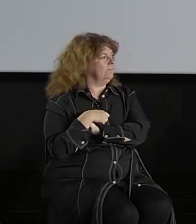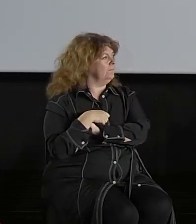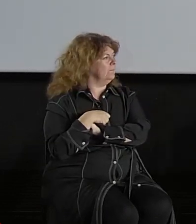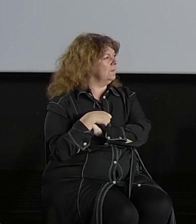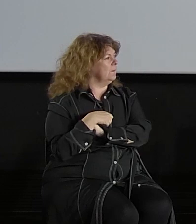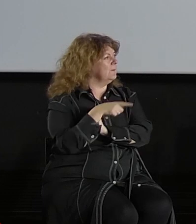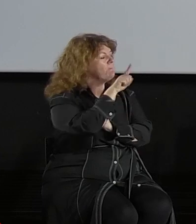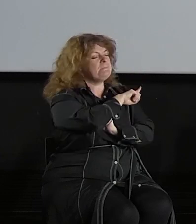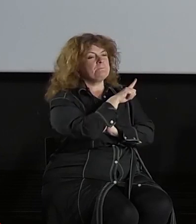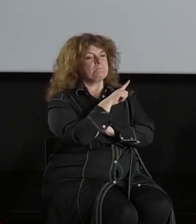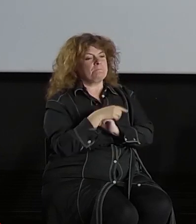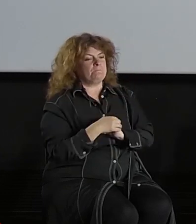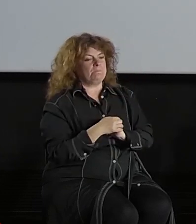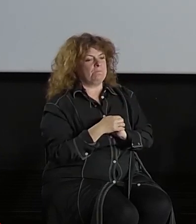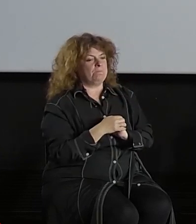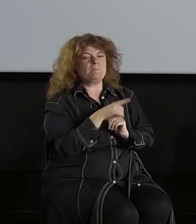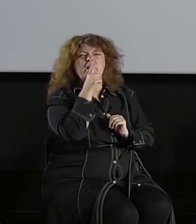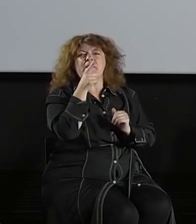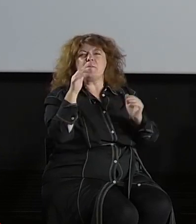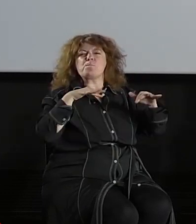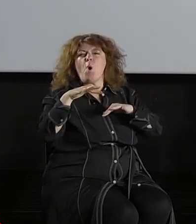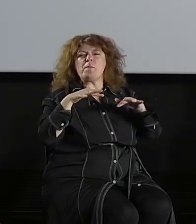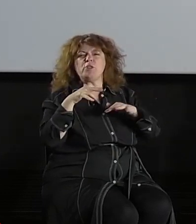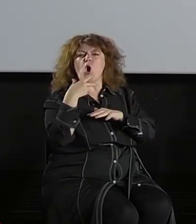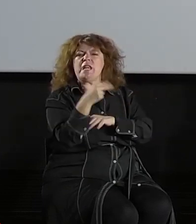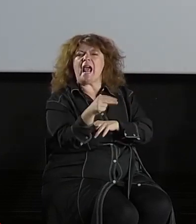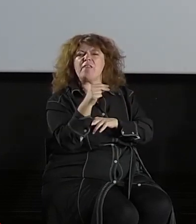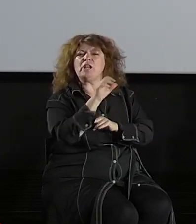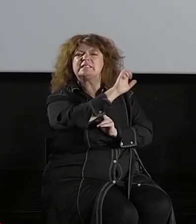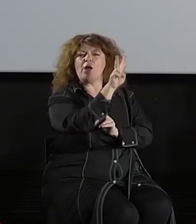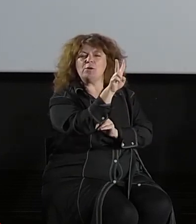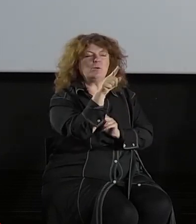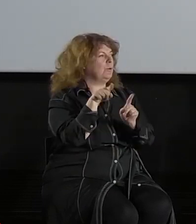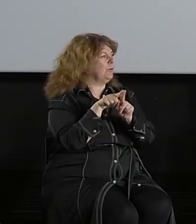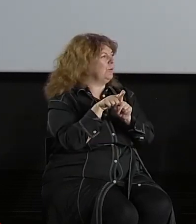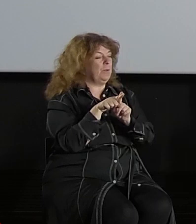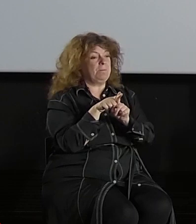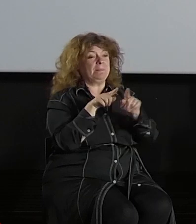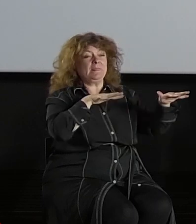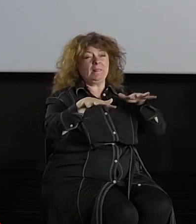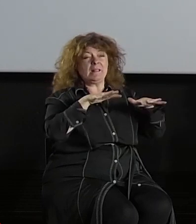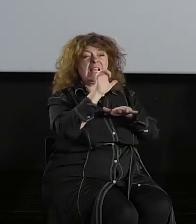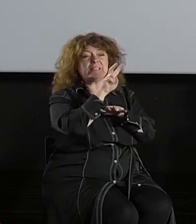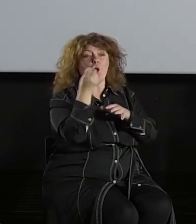Bastante increíble que es todo este movimiento negacionista no en Estados Unidos contar si queréis un poco porque a me sorprendió